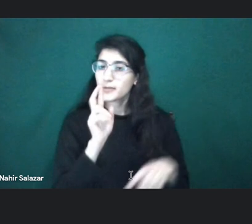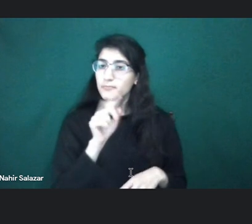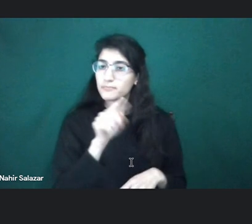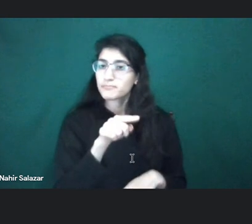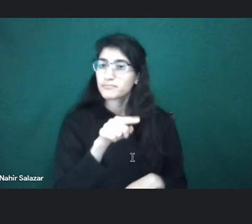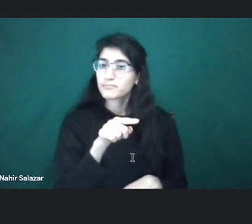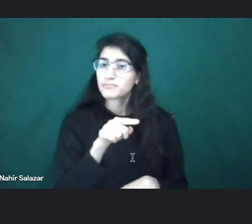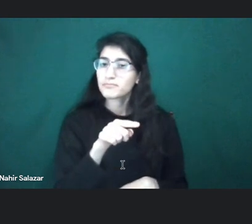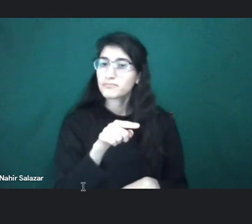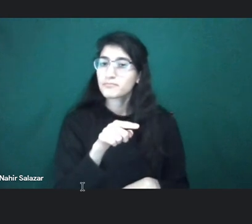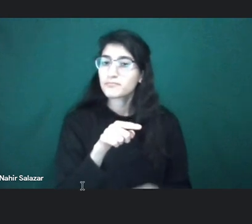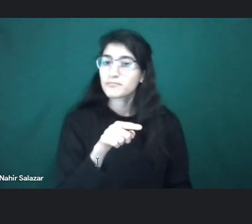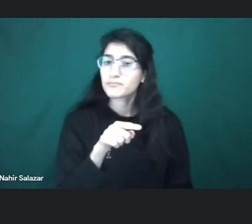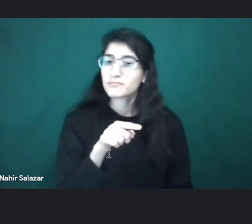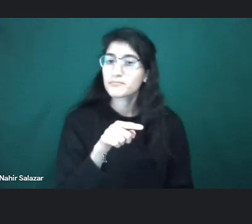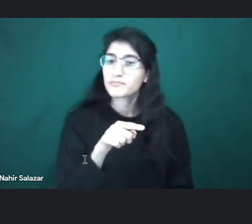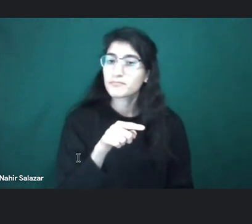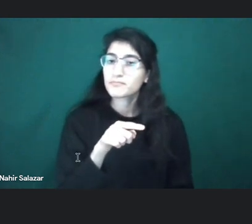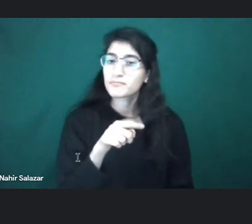De Aris y de Arar.